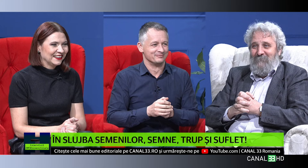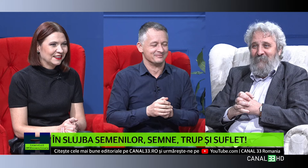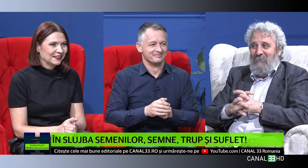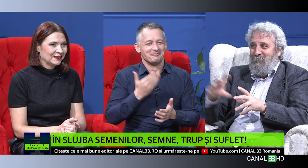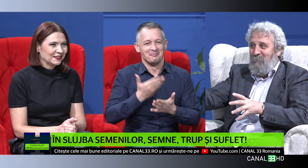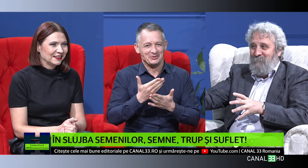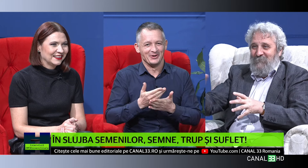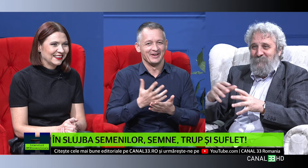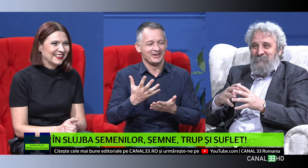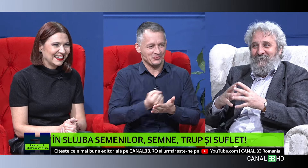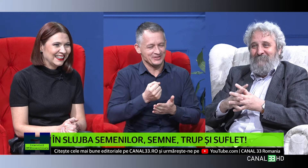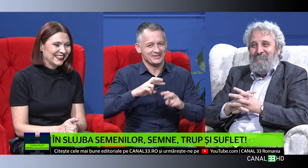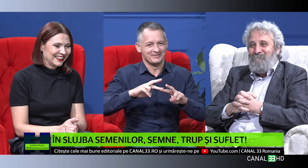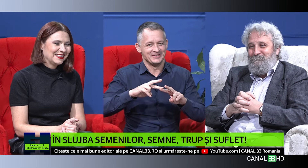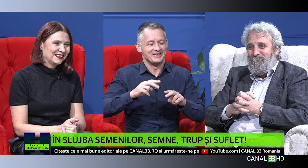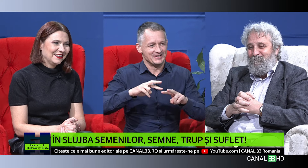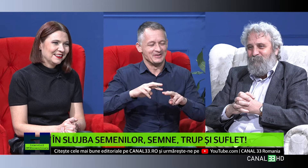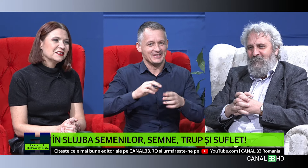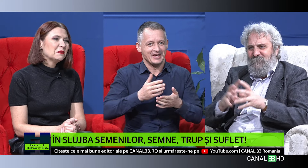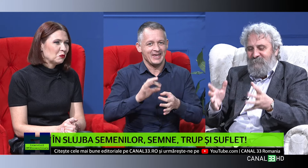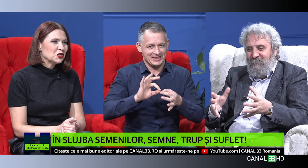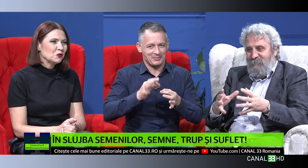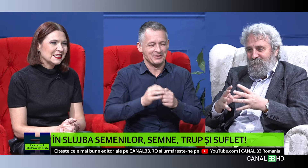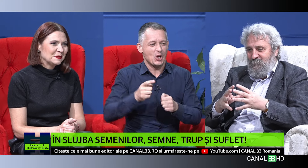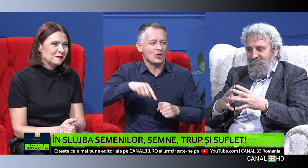la capitolul traducere. În Cadena Sătoiu,